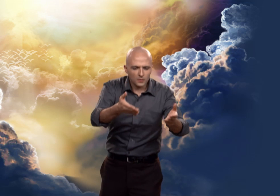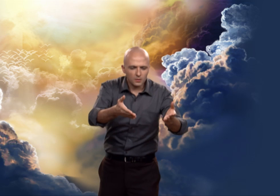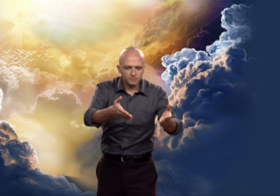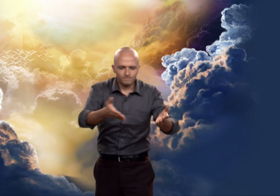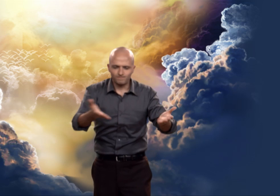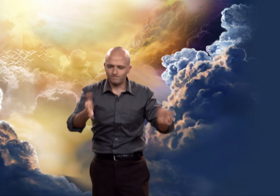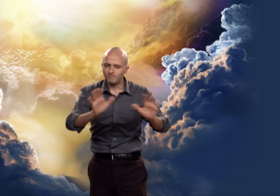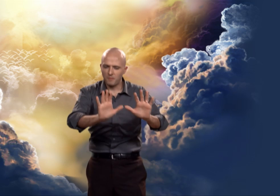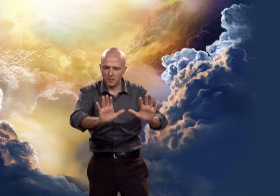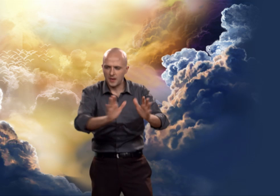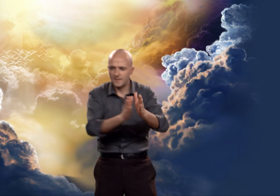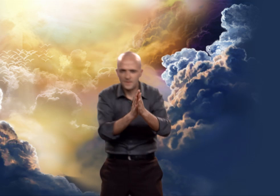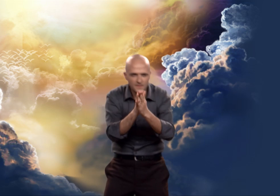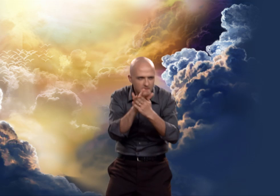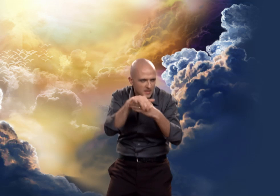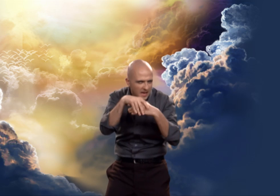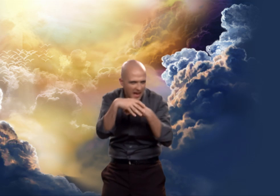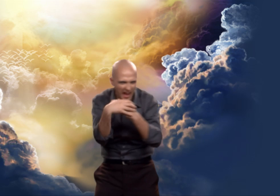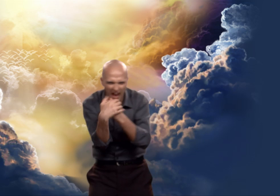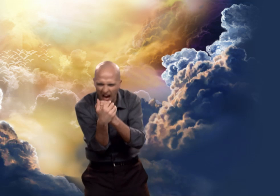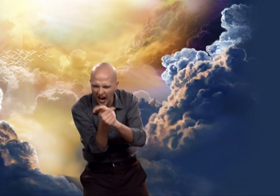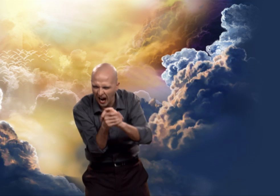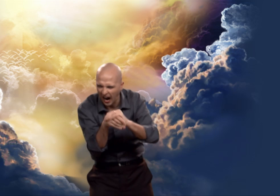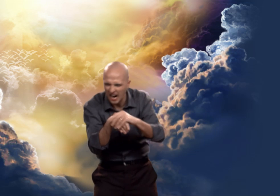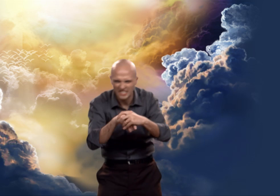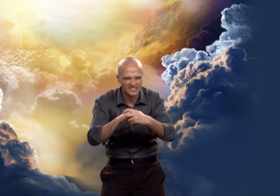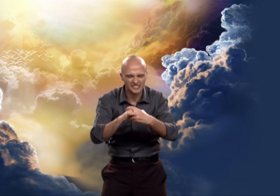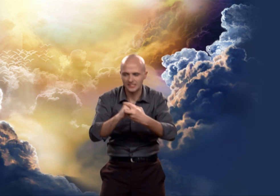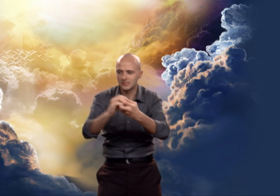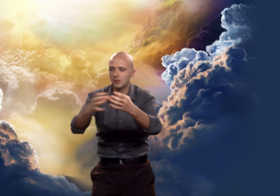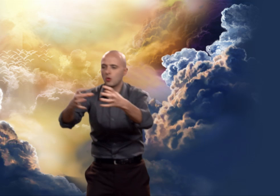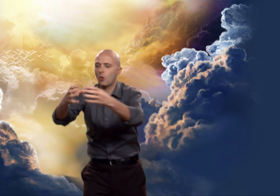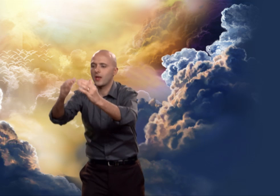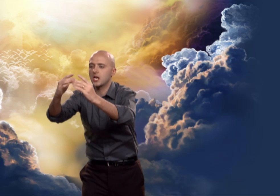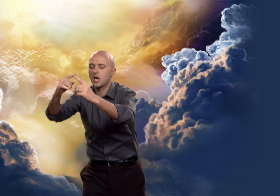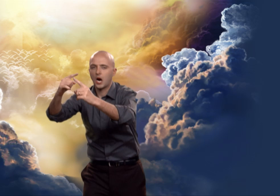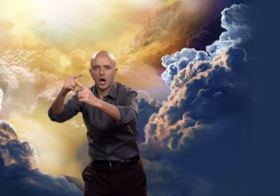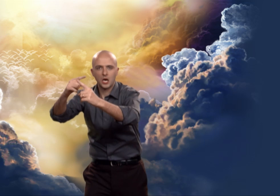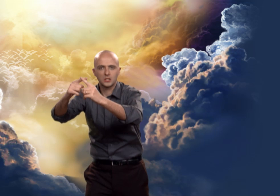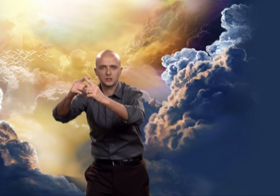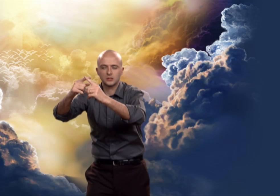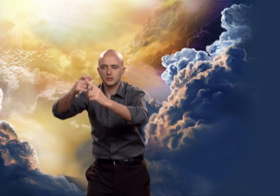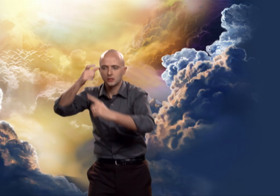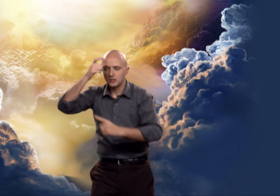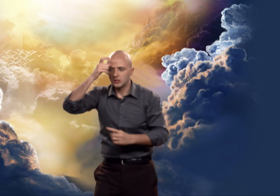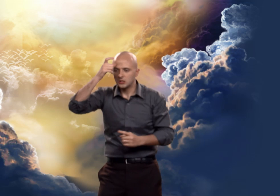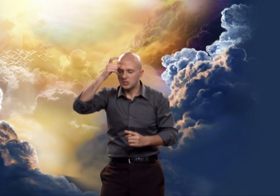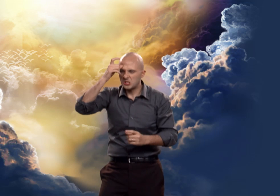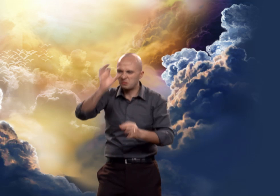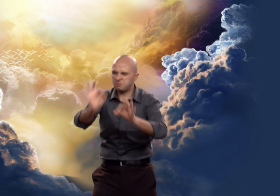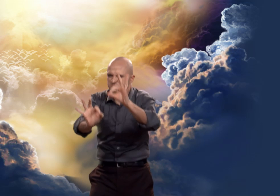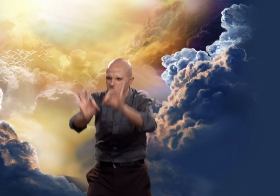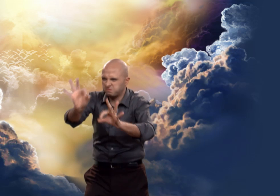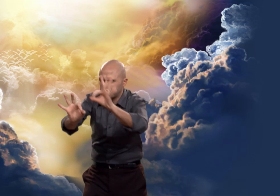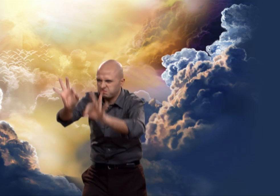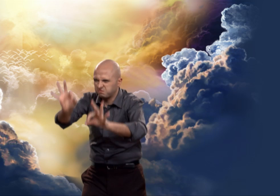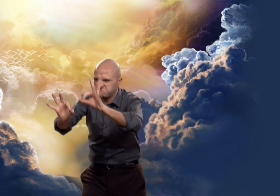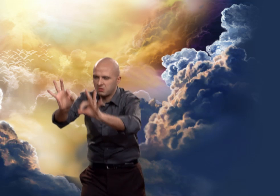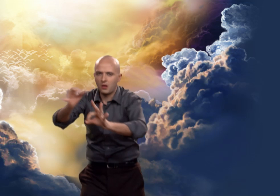palavra. Satanás vê os servos do Senhor preocupados com as trevas que envolvem o povo. Ouve as orações